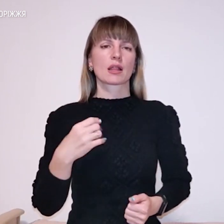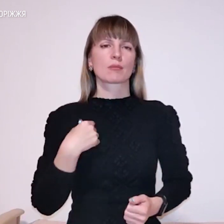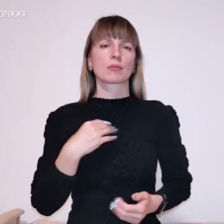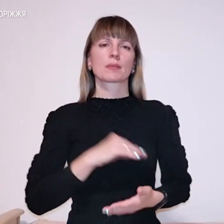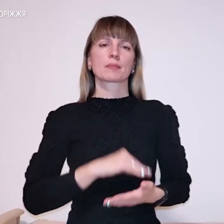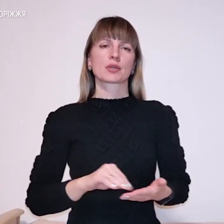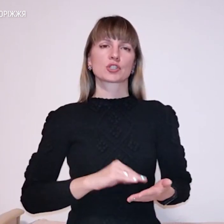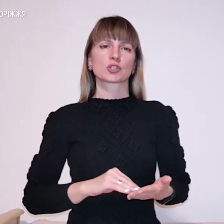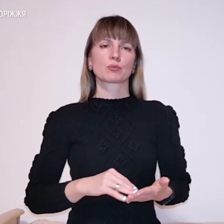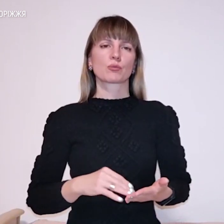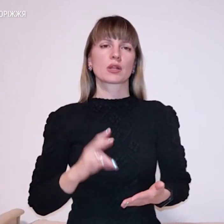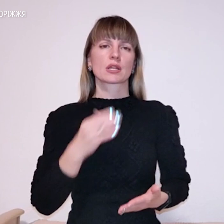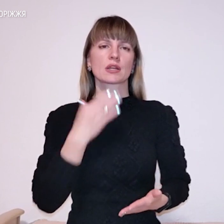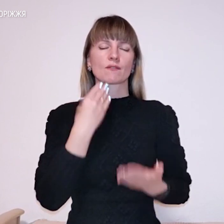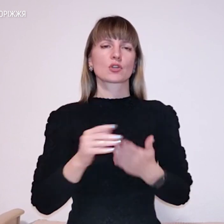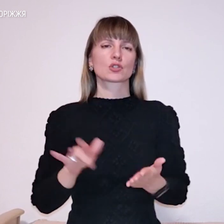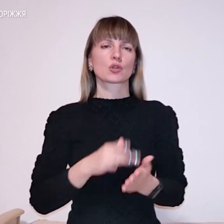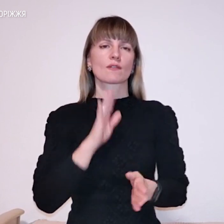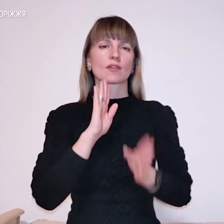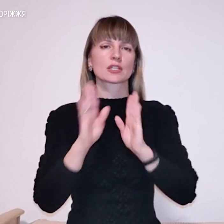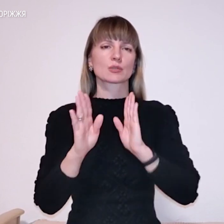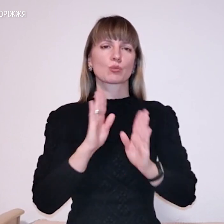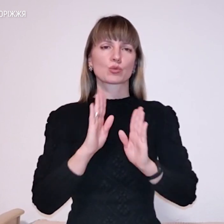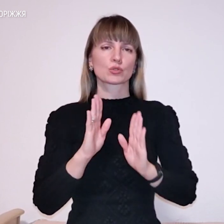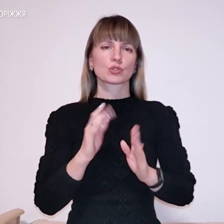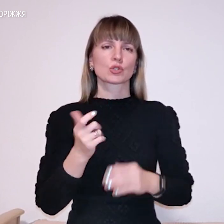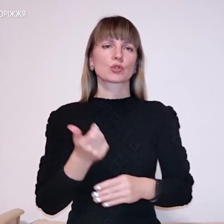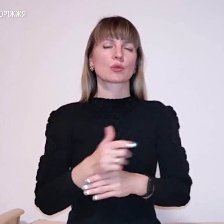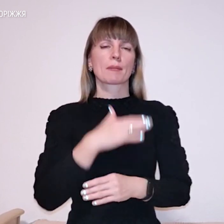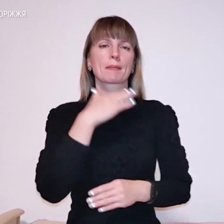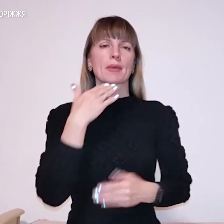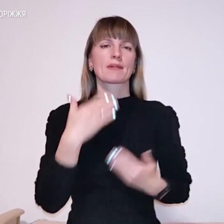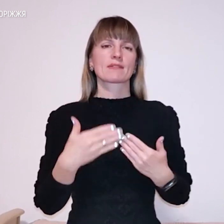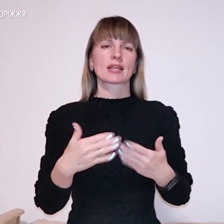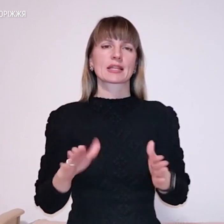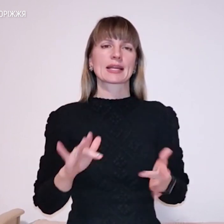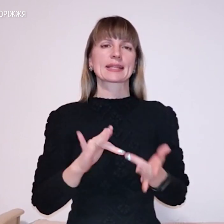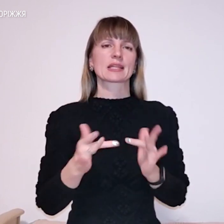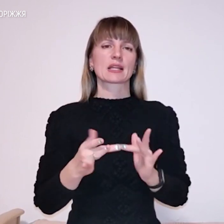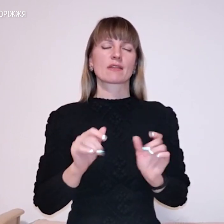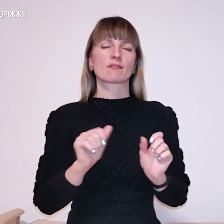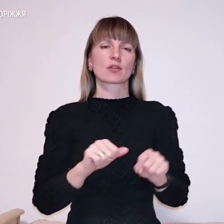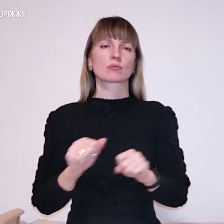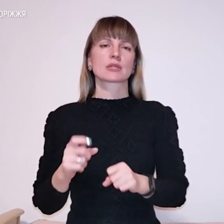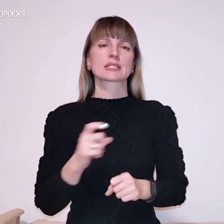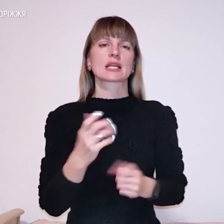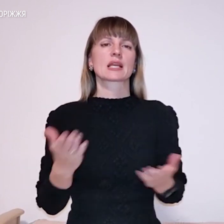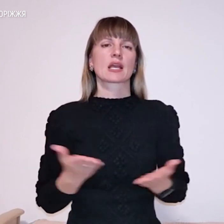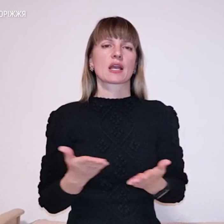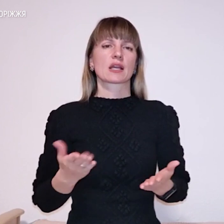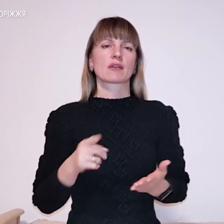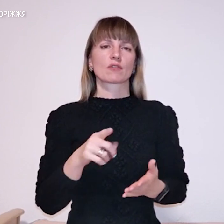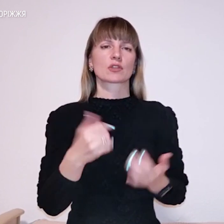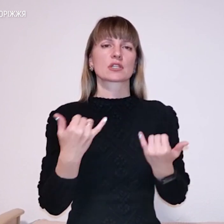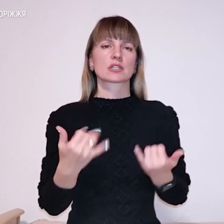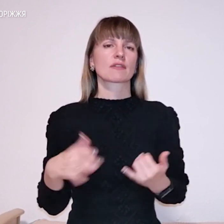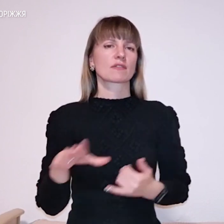публікуємо на своїй сторінці в Фейсбуці досить багато відкритих інтернет-ресурсів, з яких вони зараз всі відкриті